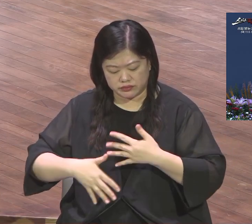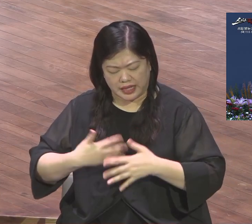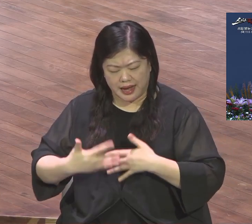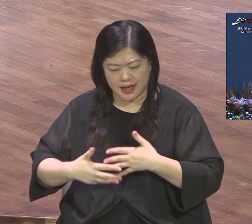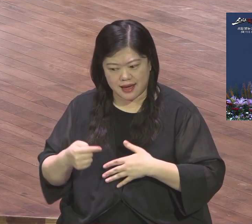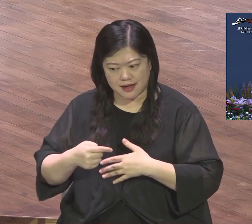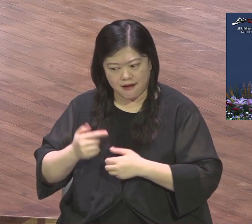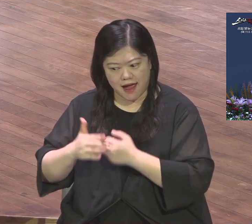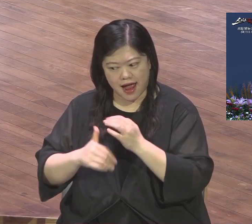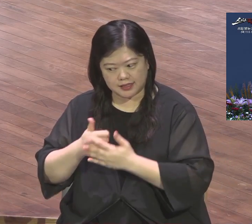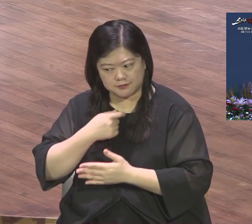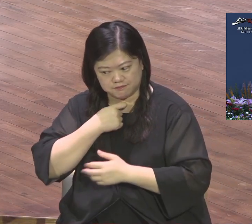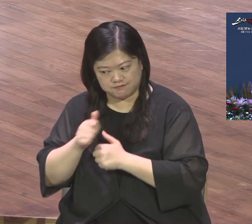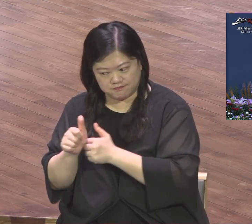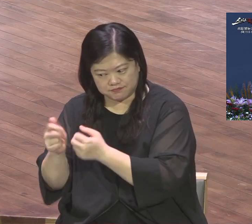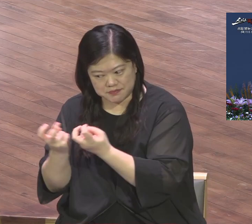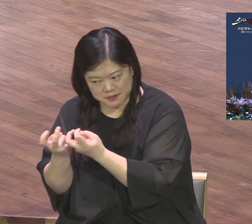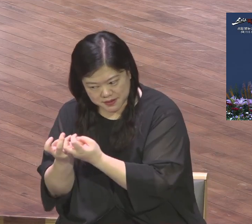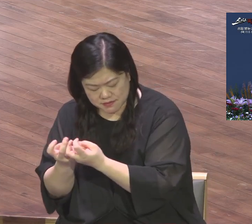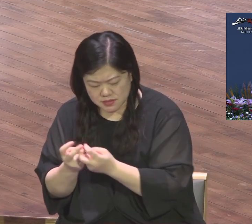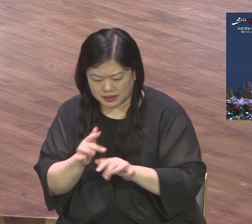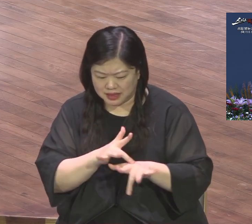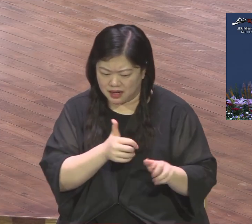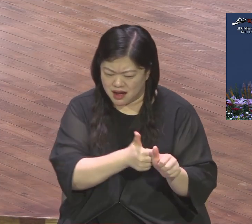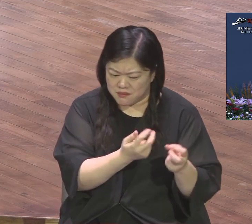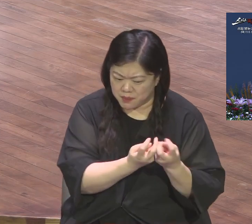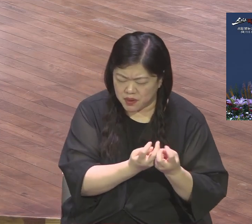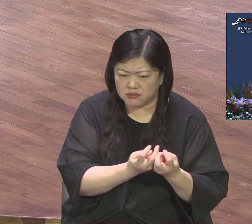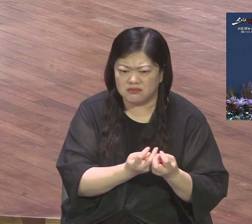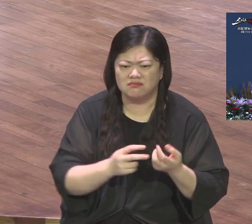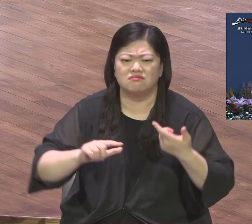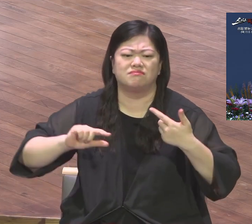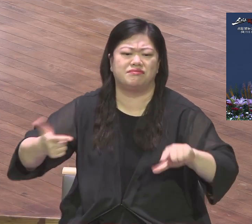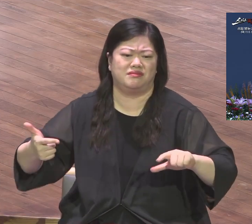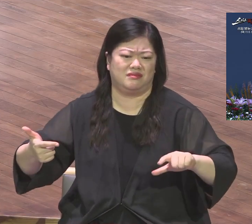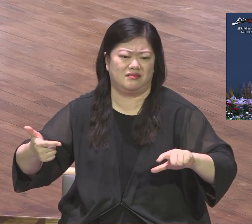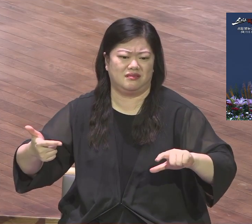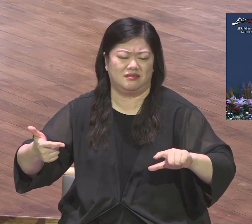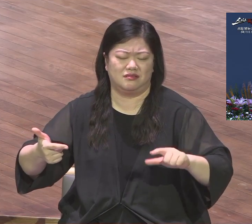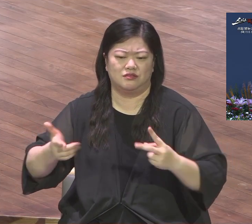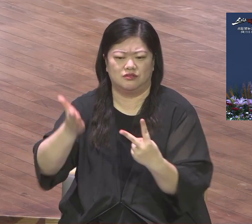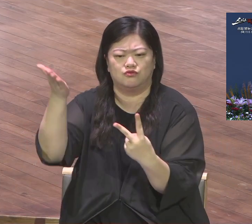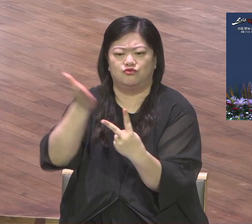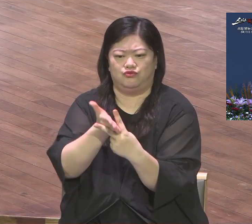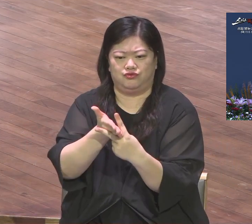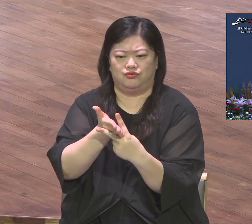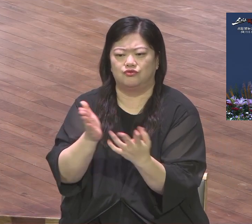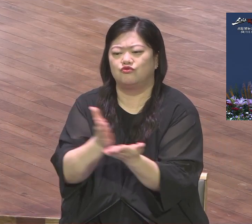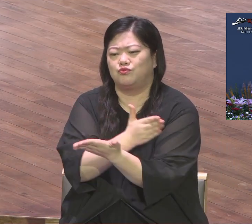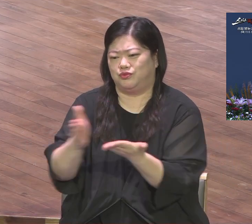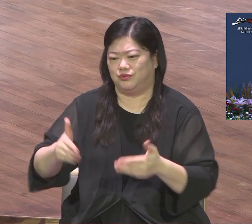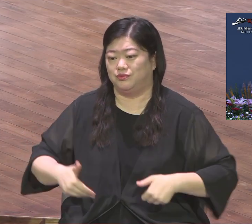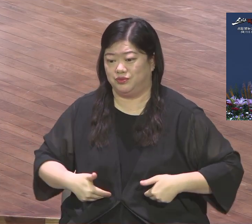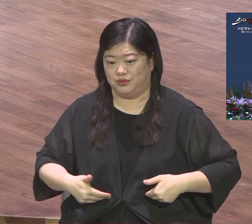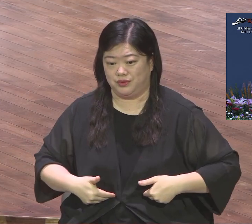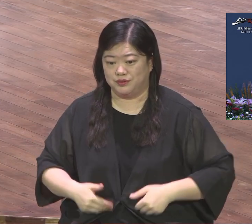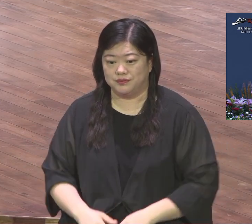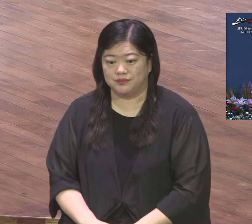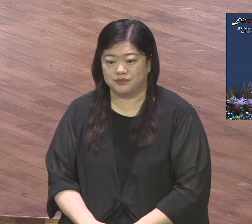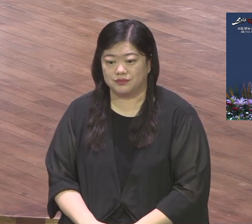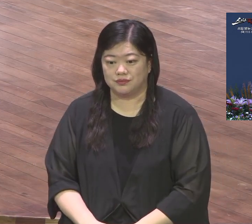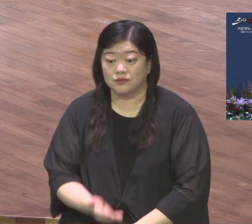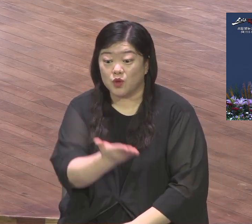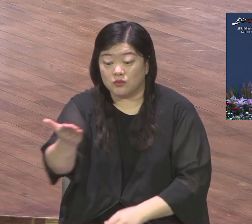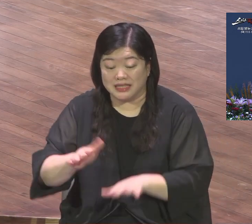늘 여러분 은혜와 감사가 있길 바랍니다. 반 은혜 너무 감사해요. 무한 감사합니다. 여러분 살아있는 게